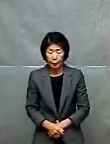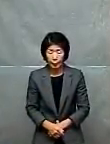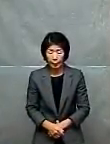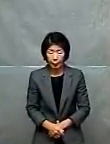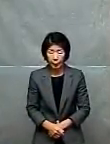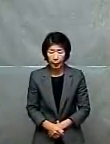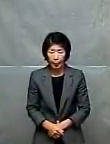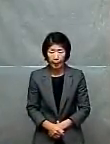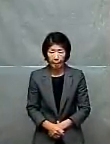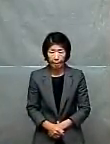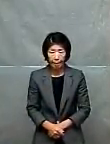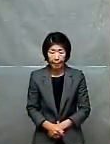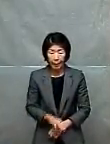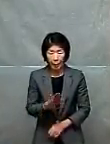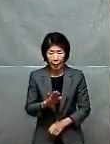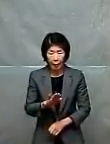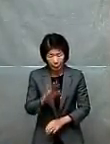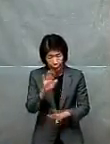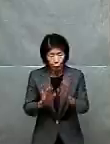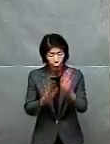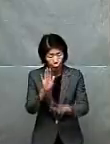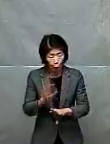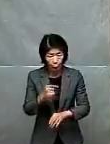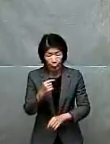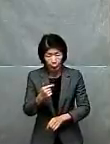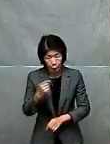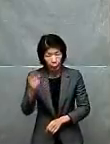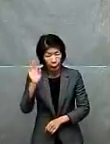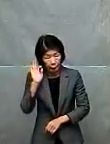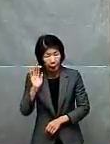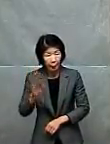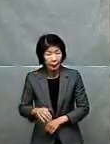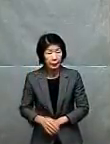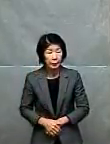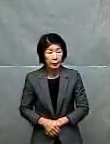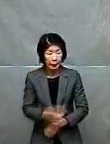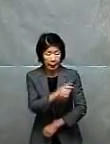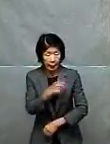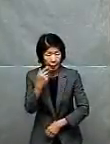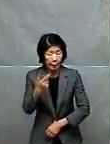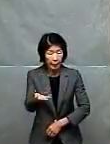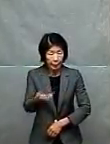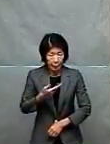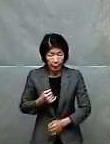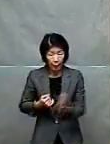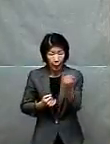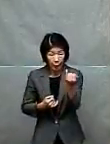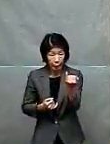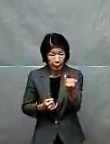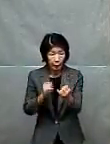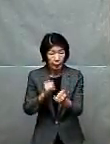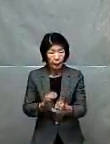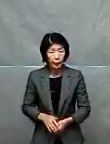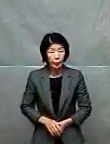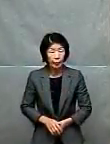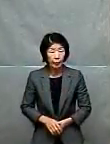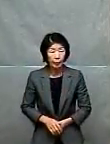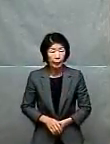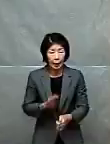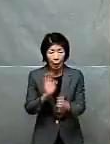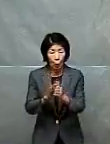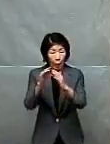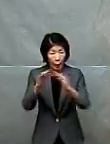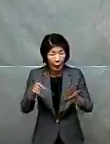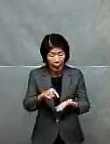そういうふうなことだと聞いております。 あとあの、まあ、知事の、まあ、後援会に請求があ